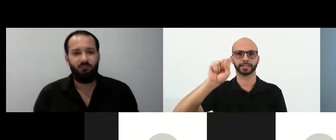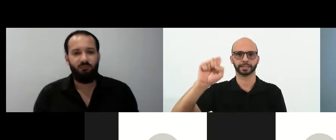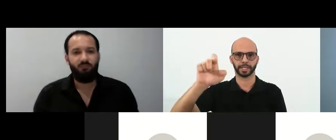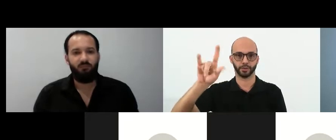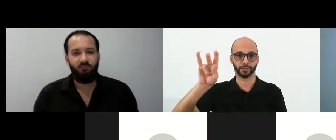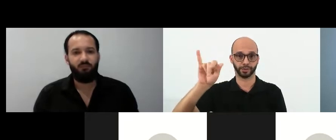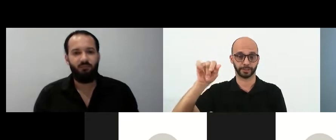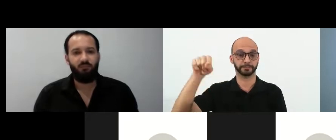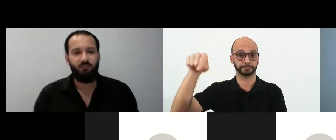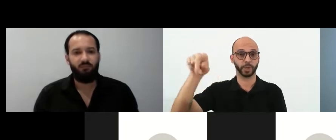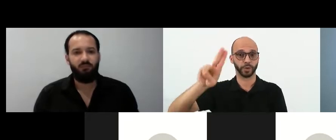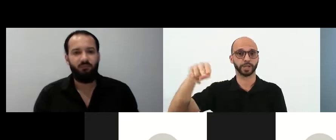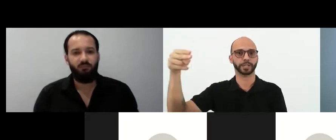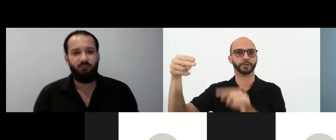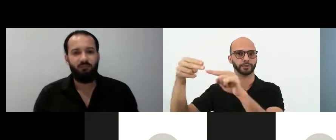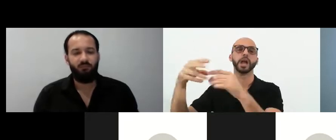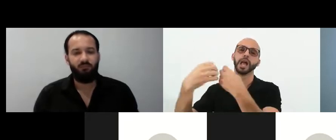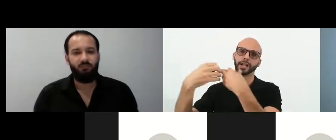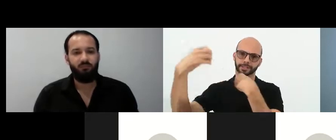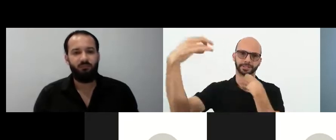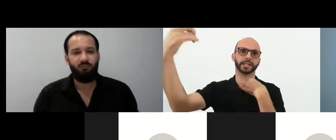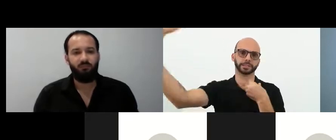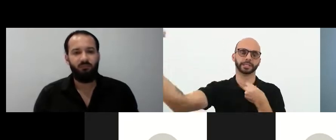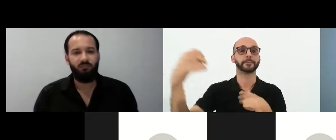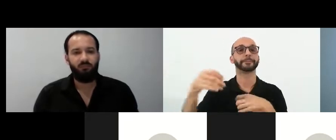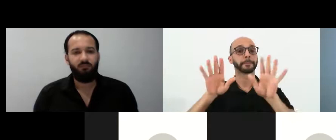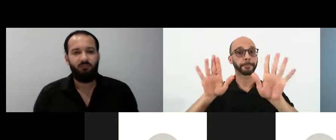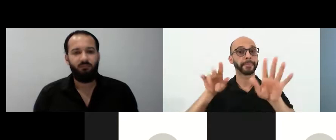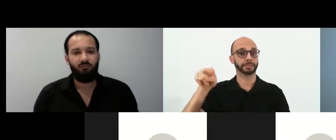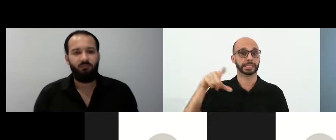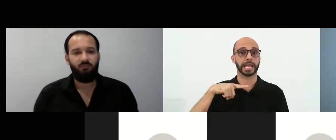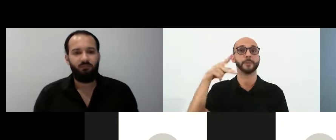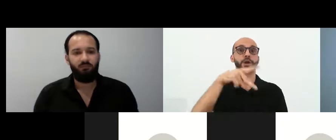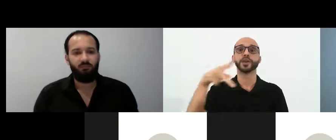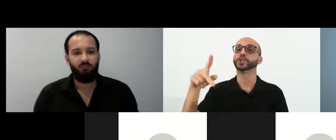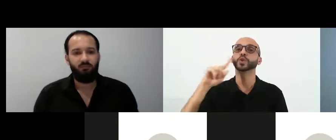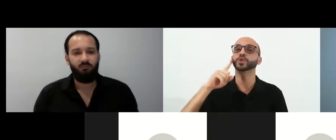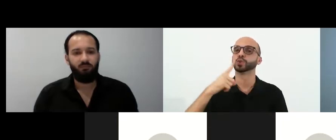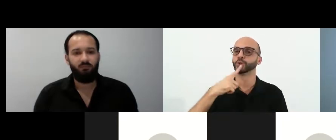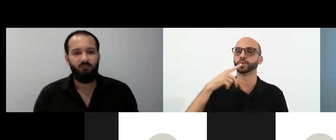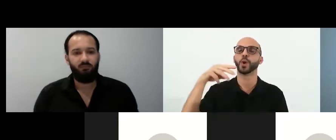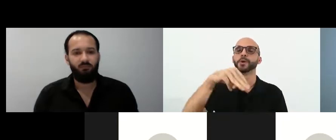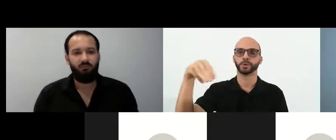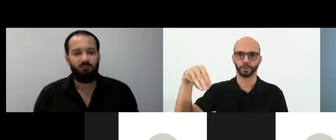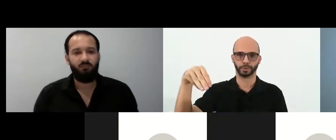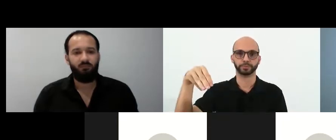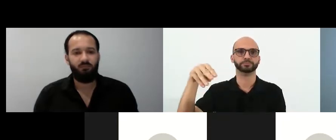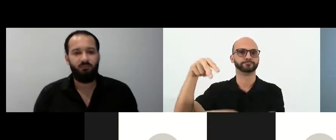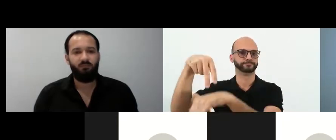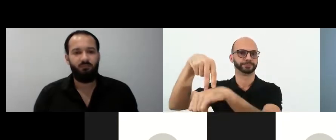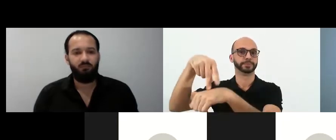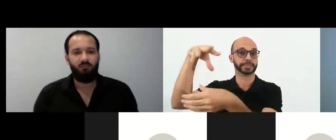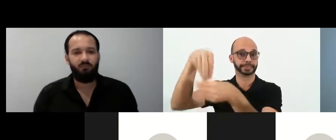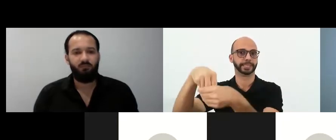Uníntese, em Selvi, desculpe. E é à distância, metade à distância. Então, tem um